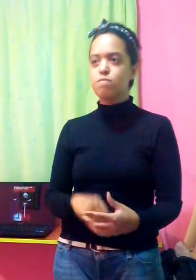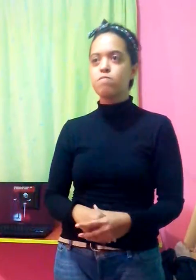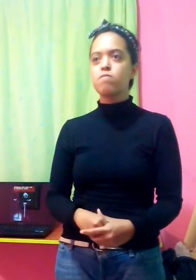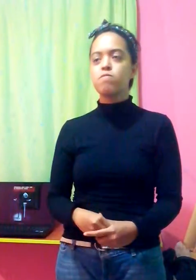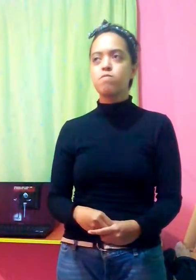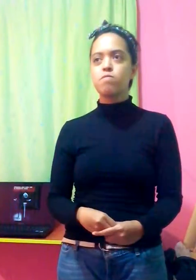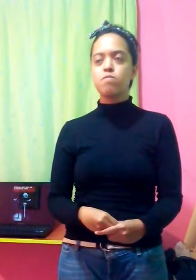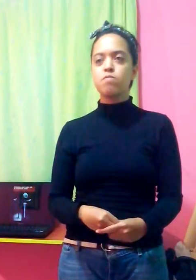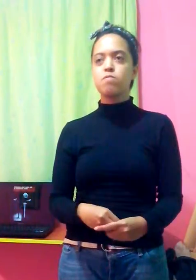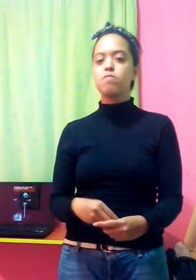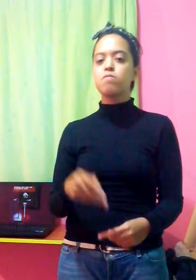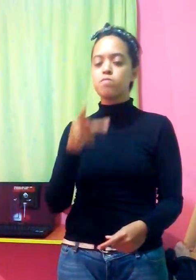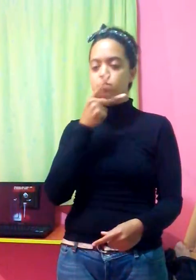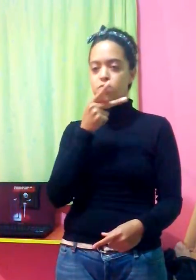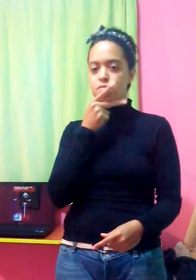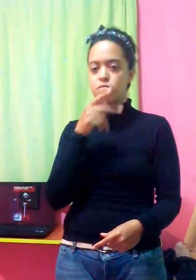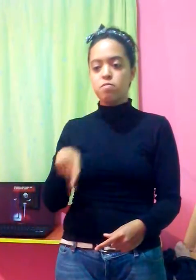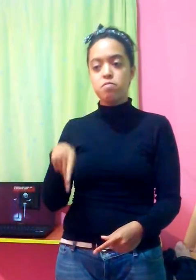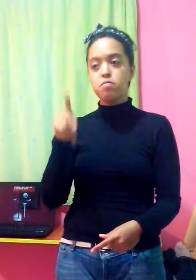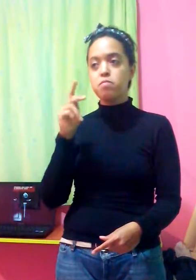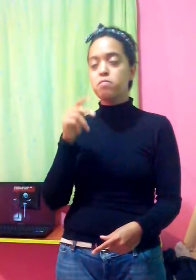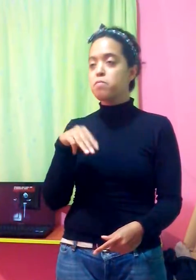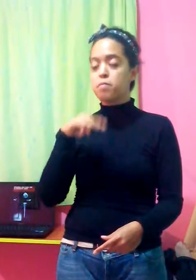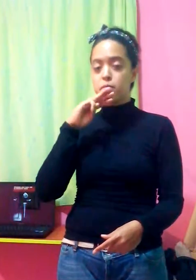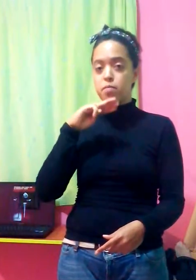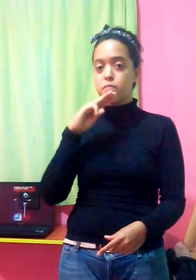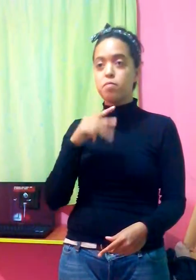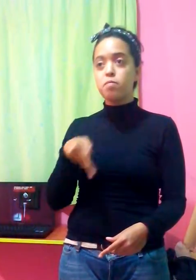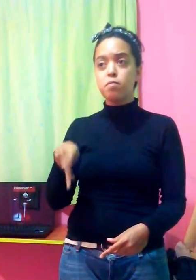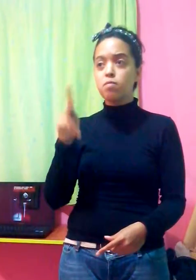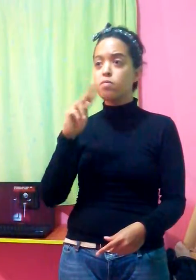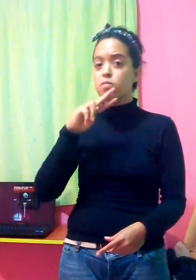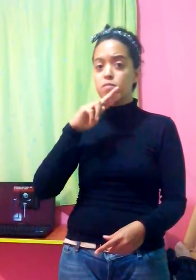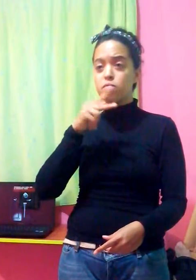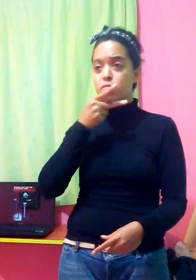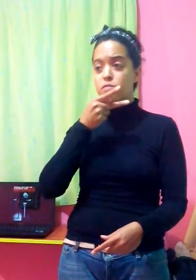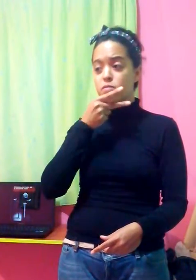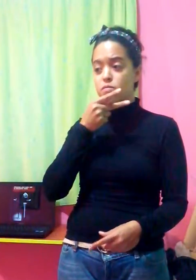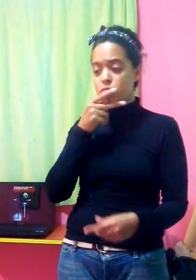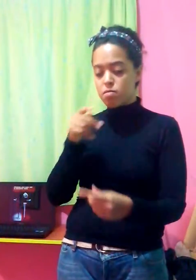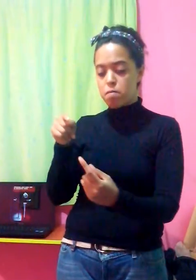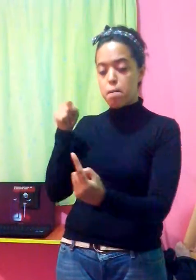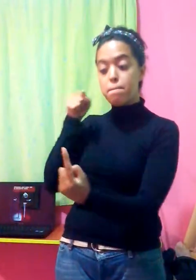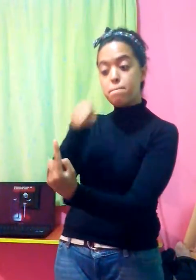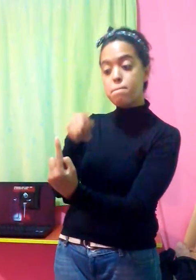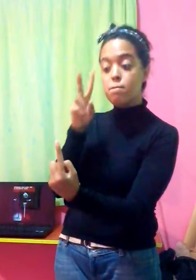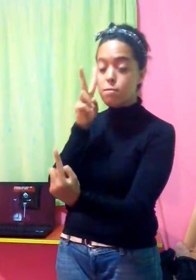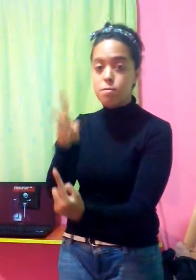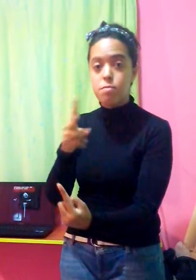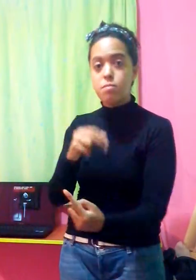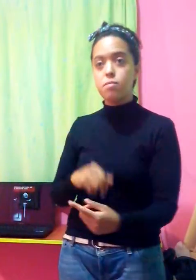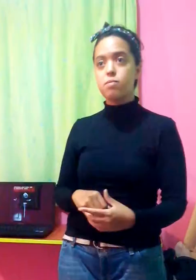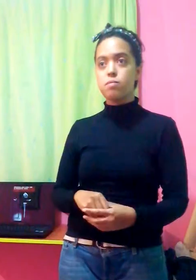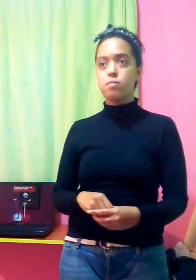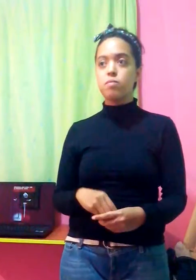Mamá, pero papá, usted observe, le voy a dar una lección para que cuando tengan sus maridos, hagan el pinte del color que usted quiera. A ver,